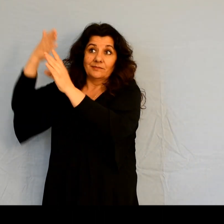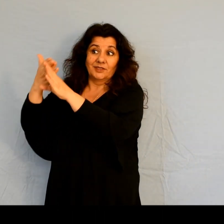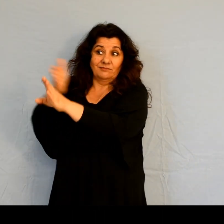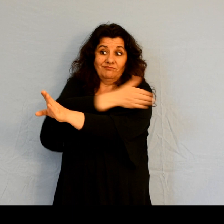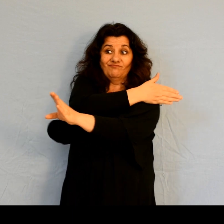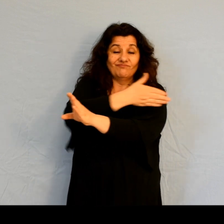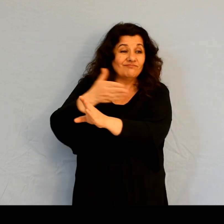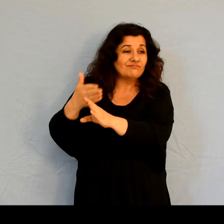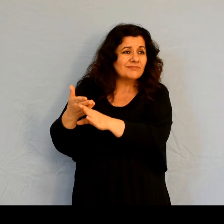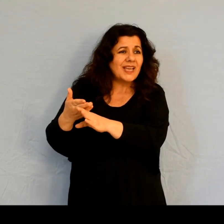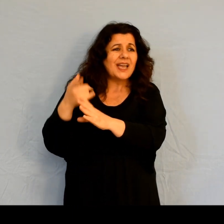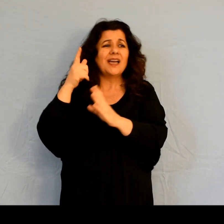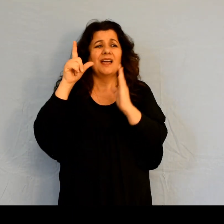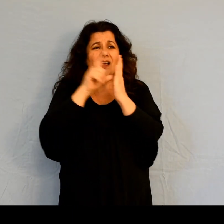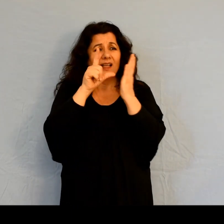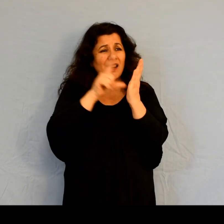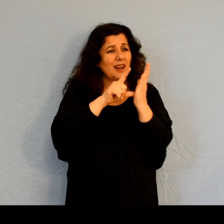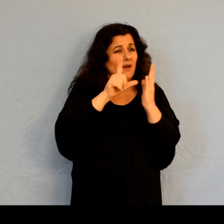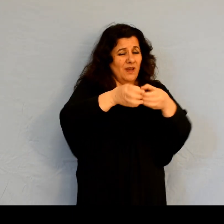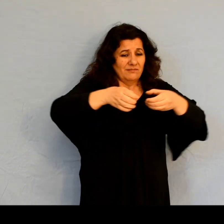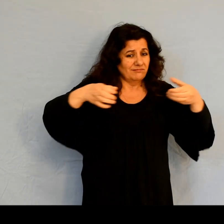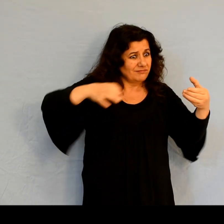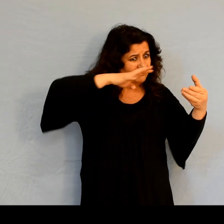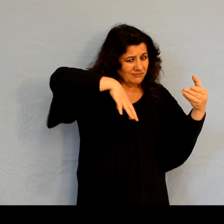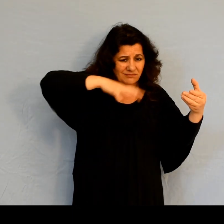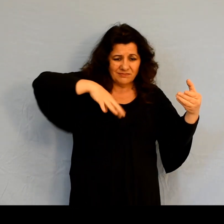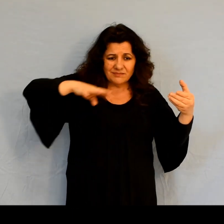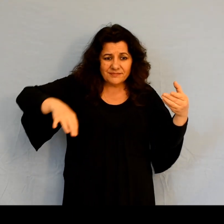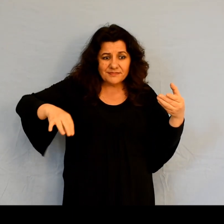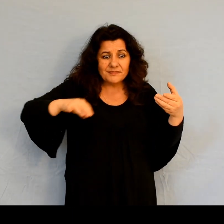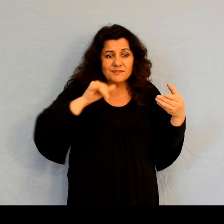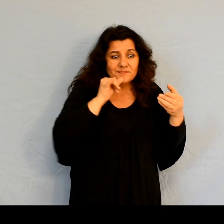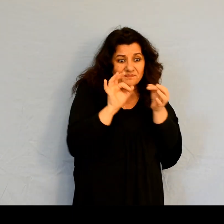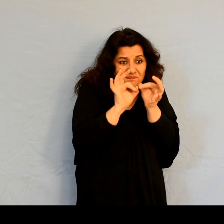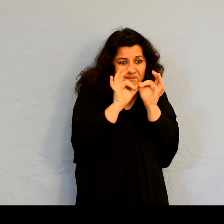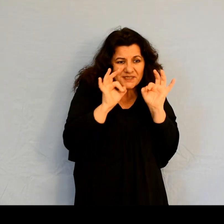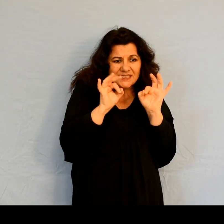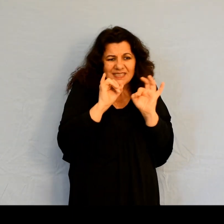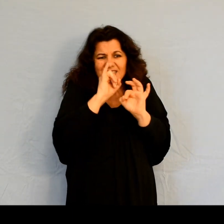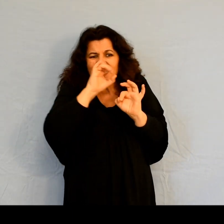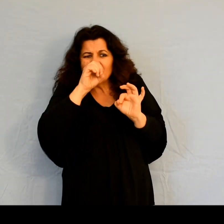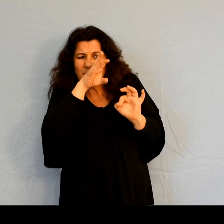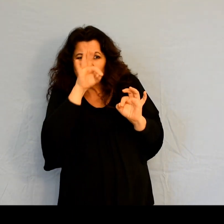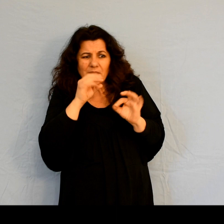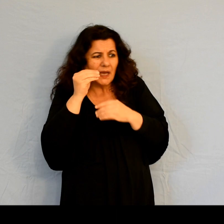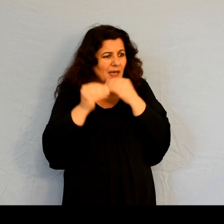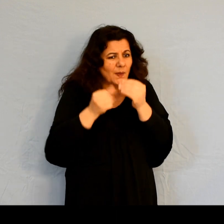un seul trait ne disparaîtra de la loi, jusqu'à ce que tout se réalise. »